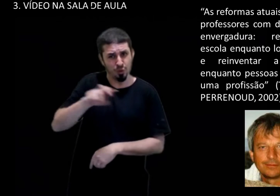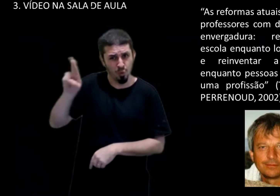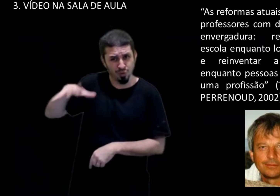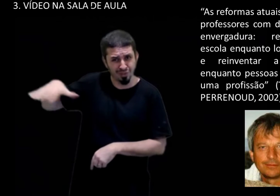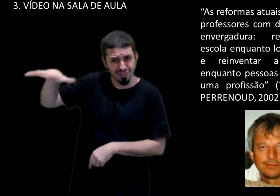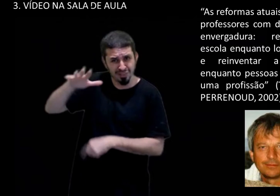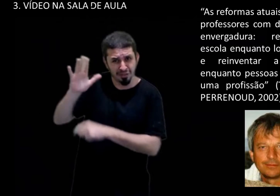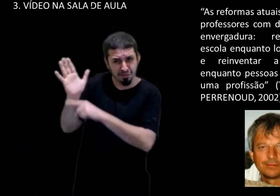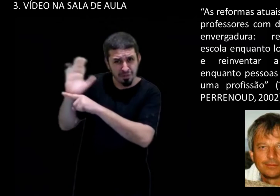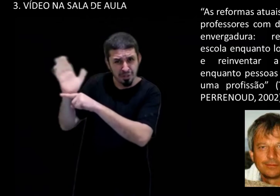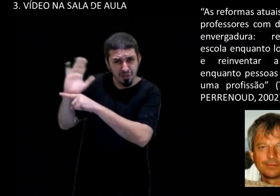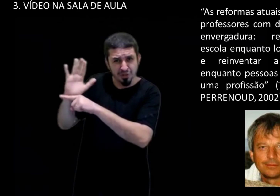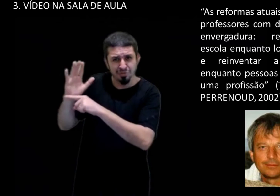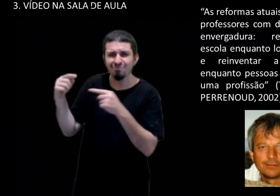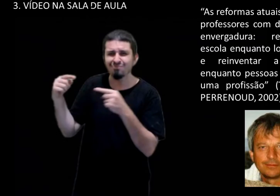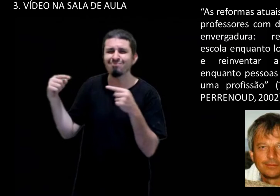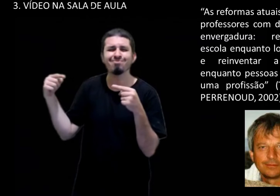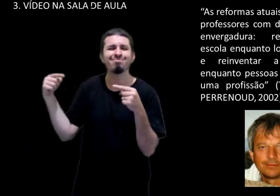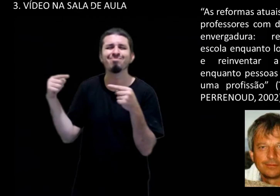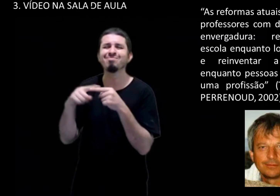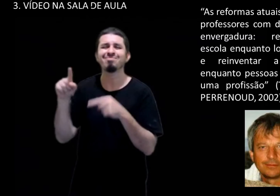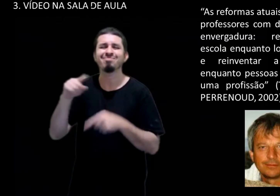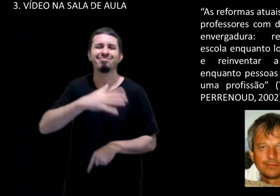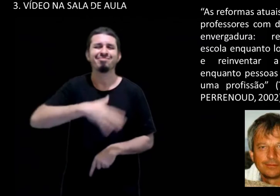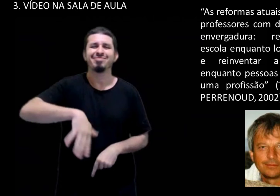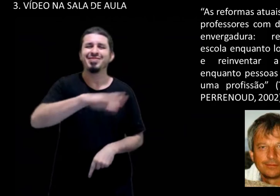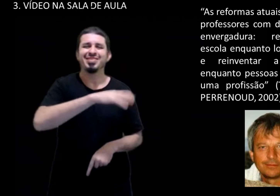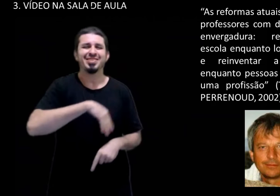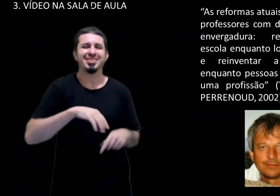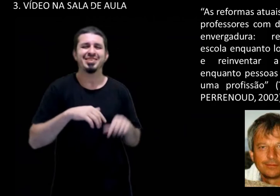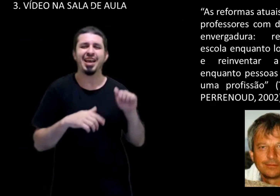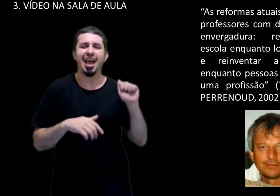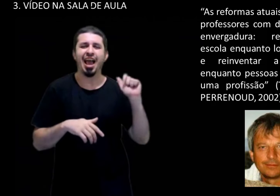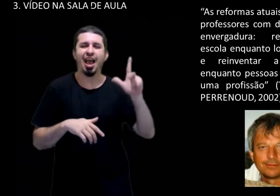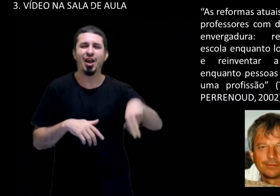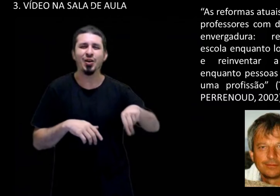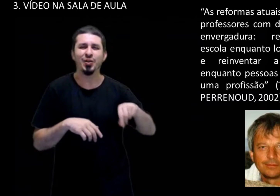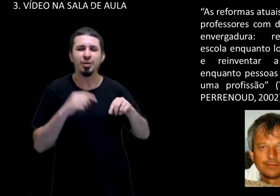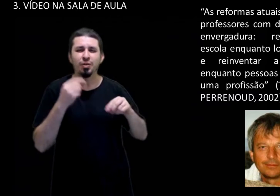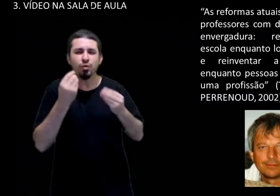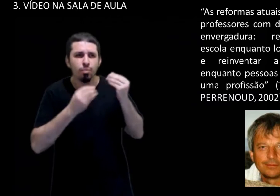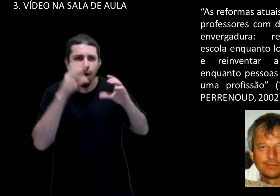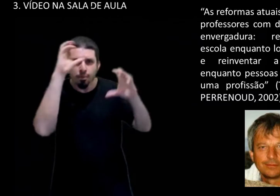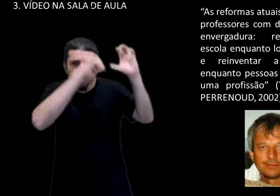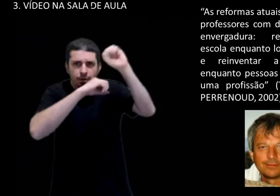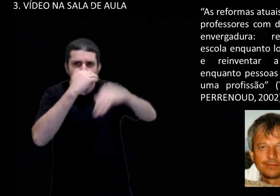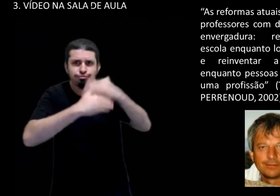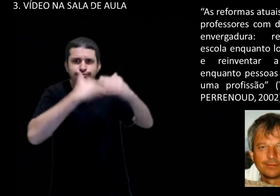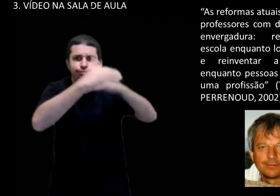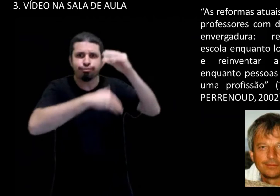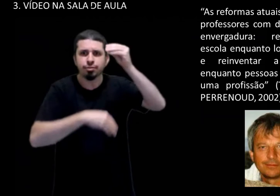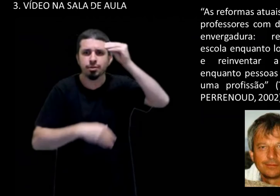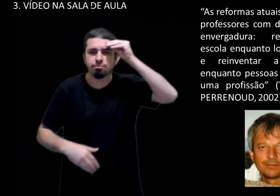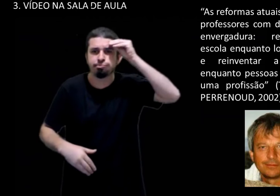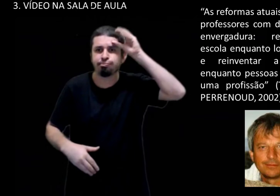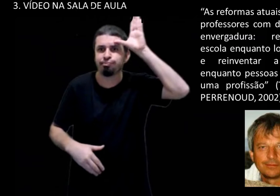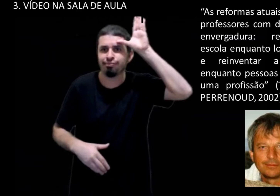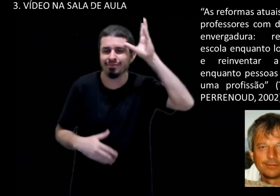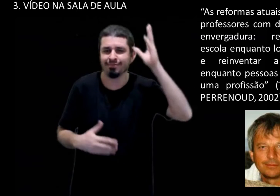sua aprendizagem. Assim, entendemos que vivenciar situações em que o aluno se torna o autor de